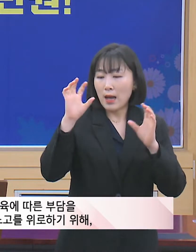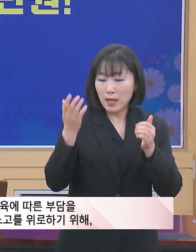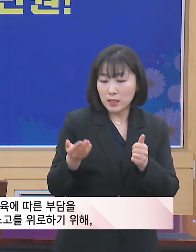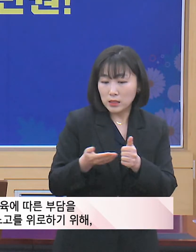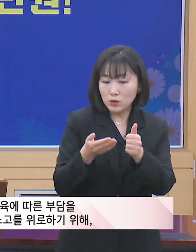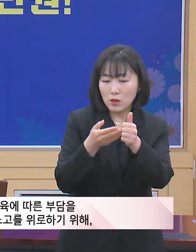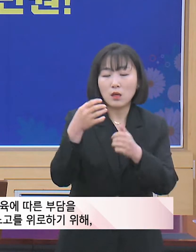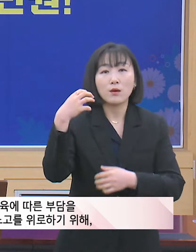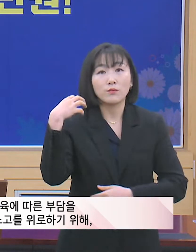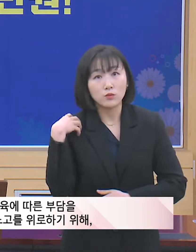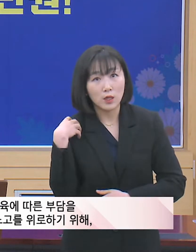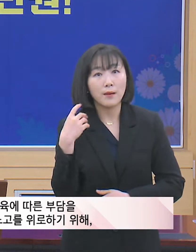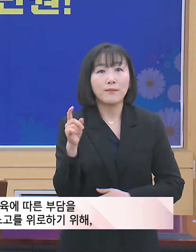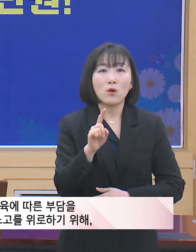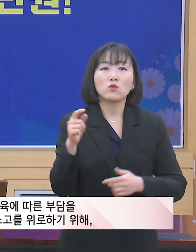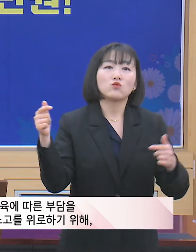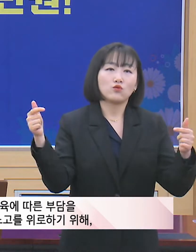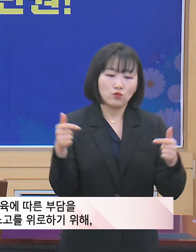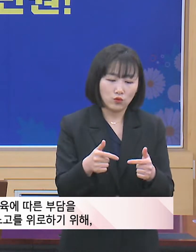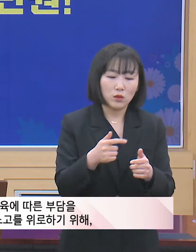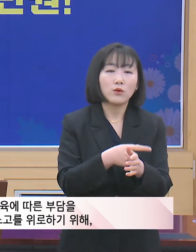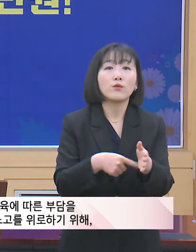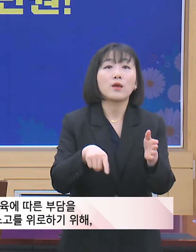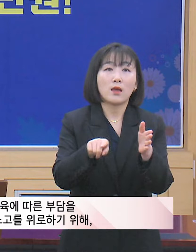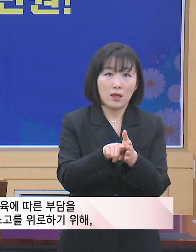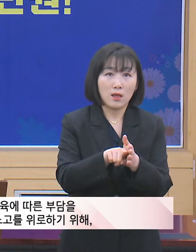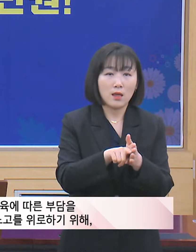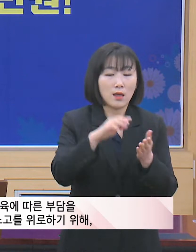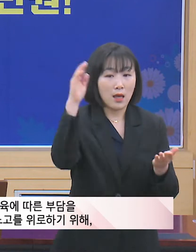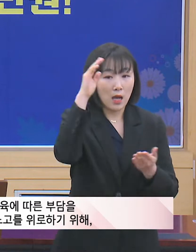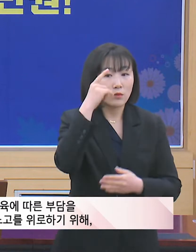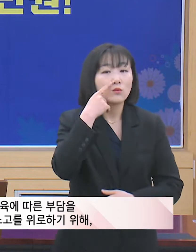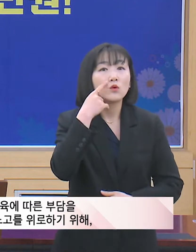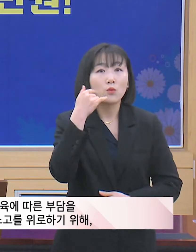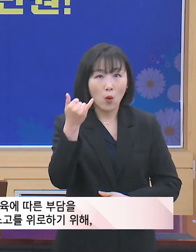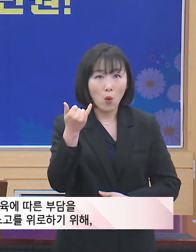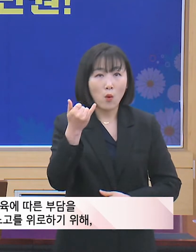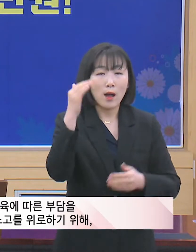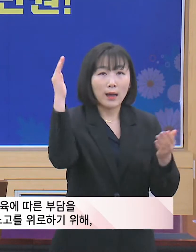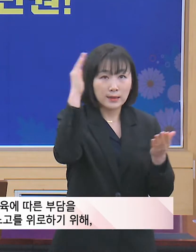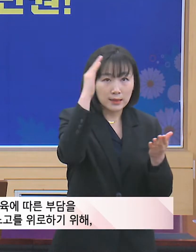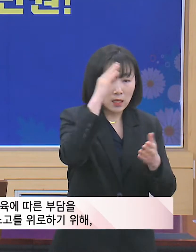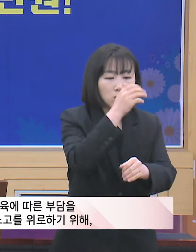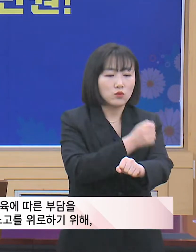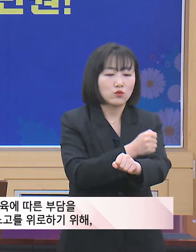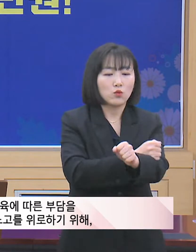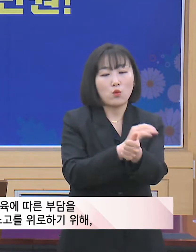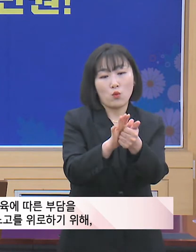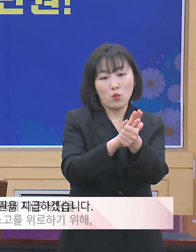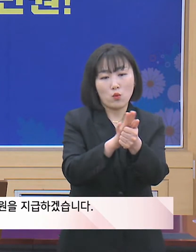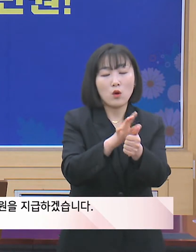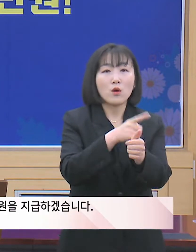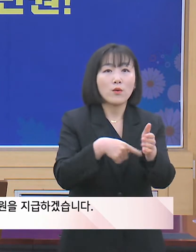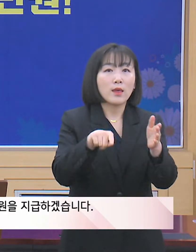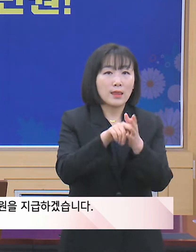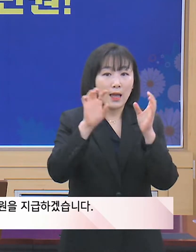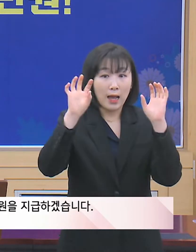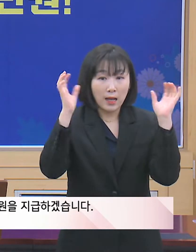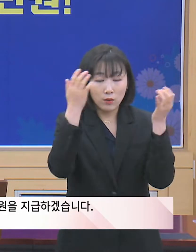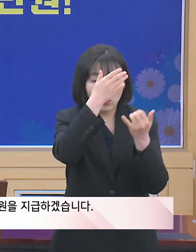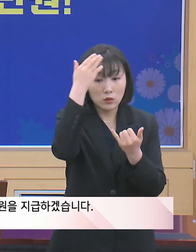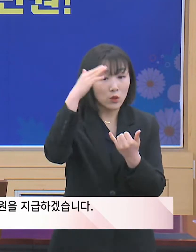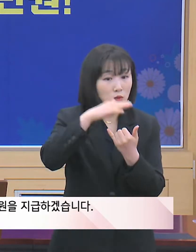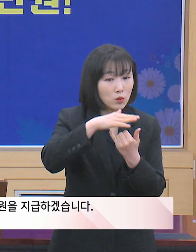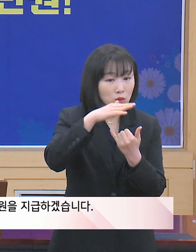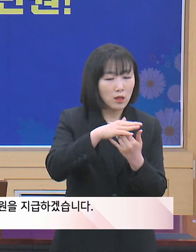따른 부담을 다소나마 덜어드리고 학부모와 자녀들의 노고를 이루하기 위해 아동 청소년